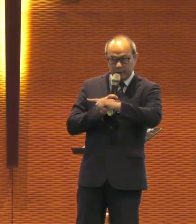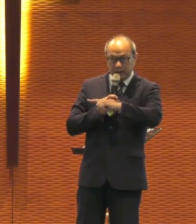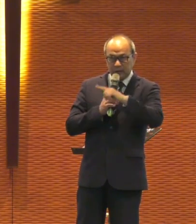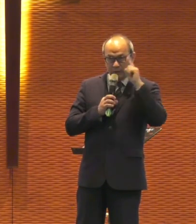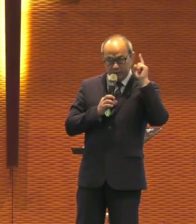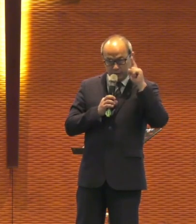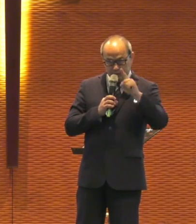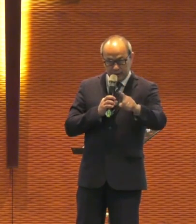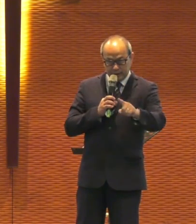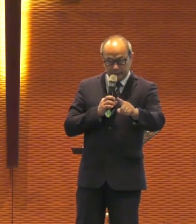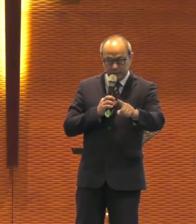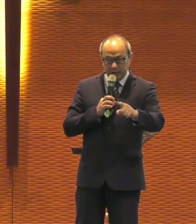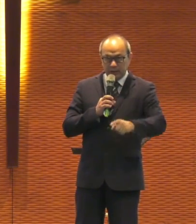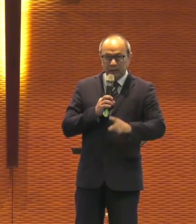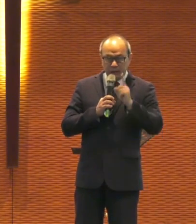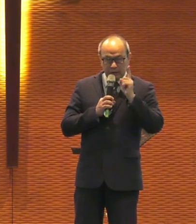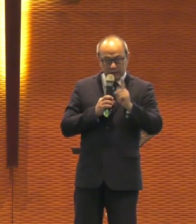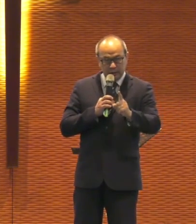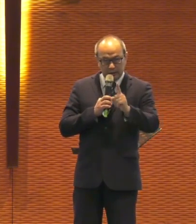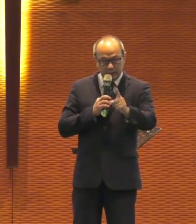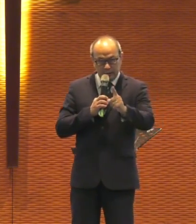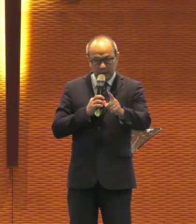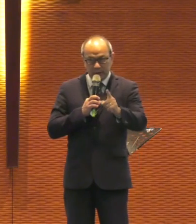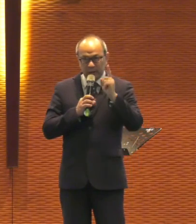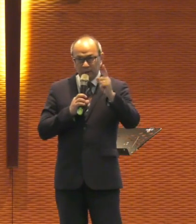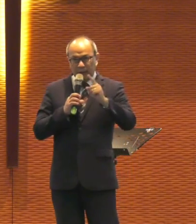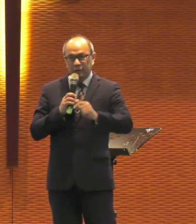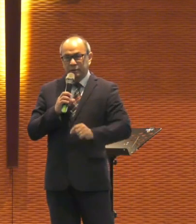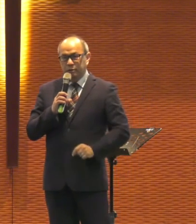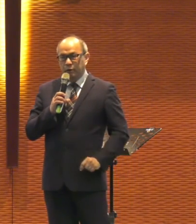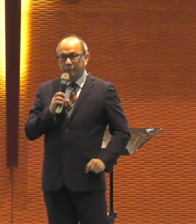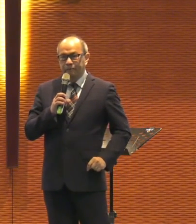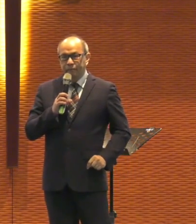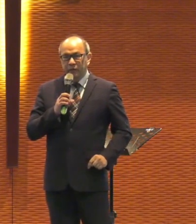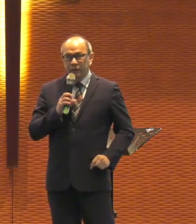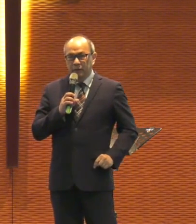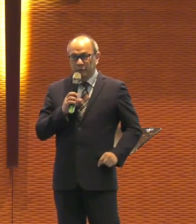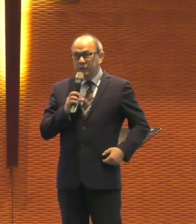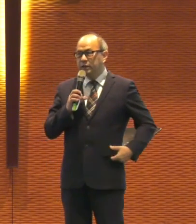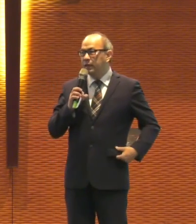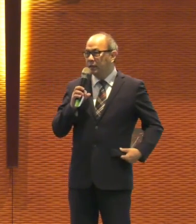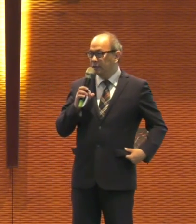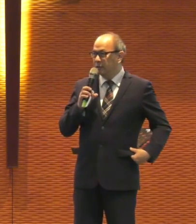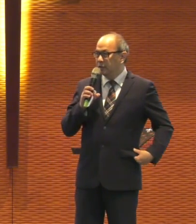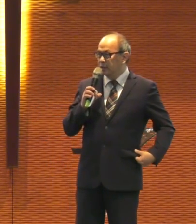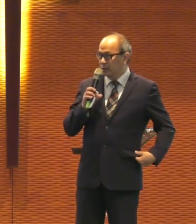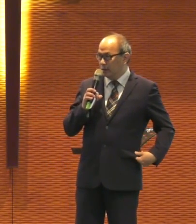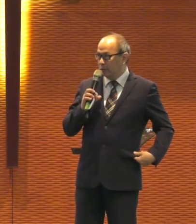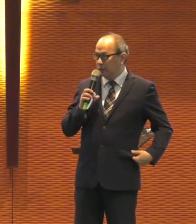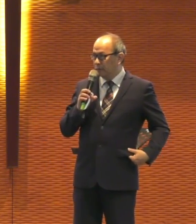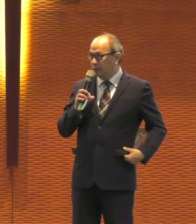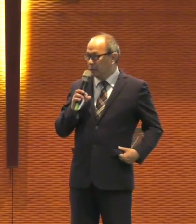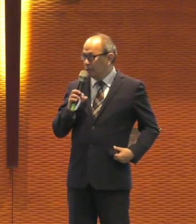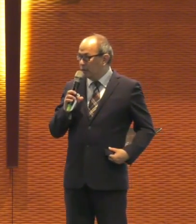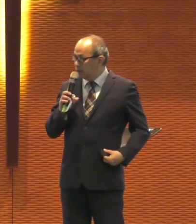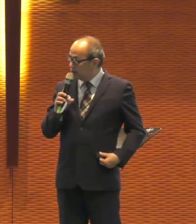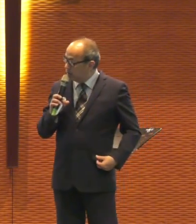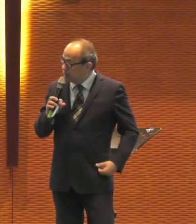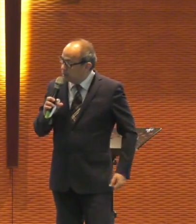象，在神面前，你只要一丝气息，都还有指望。所以今天来到神面前祷告会，你的身体需